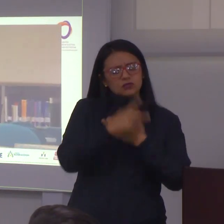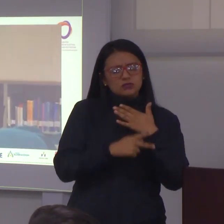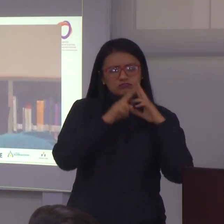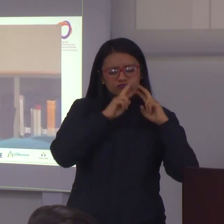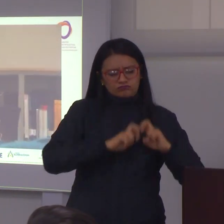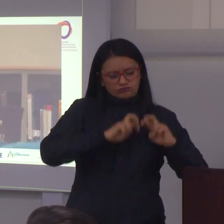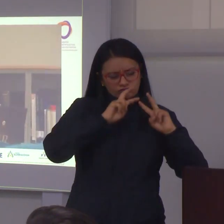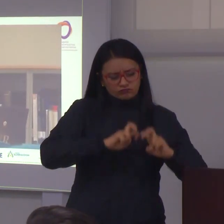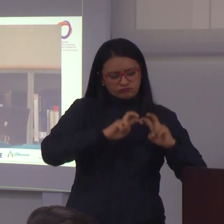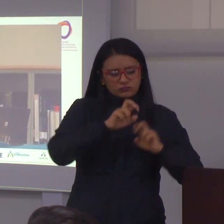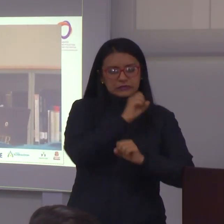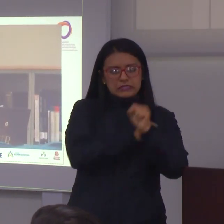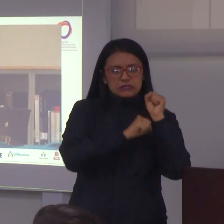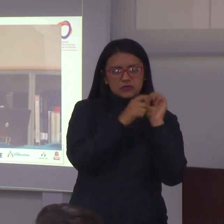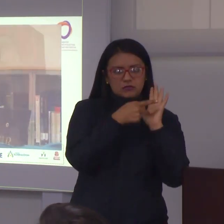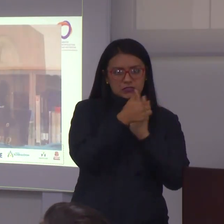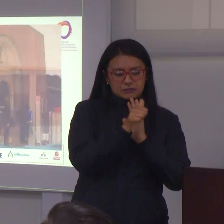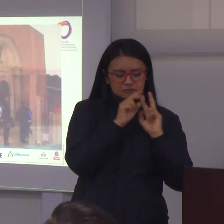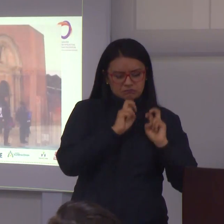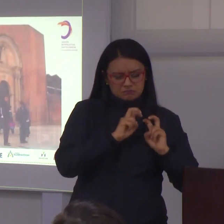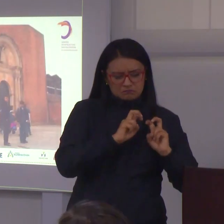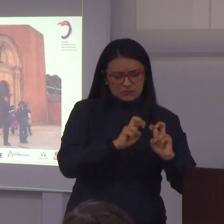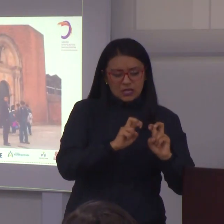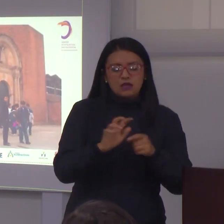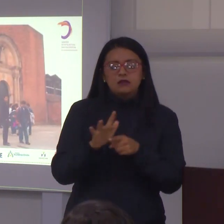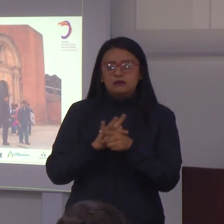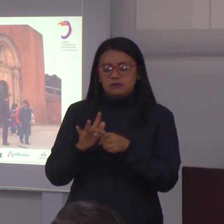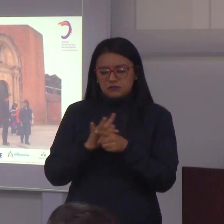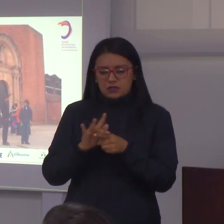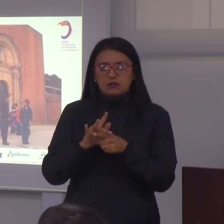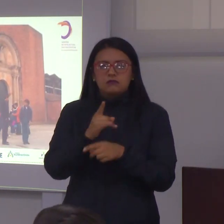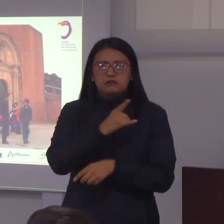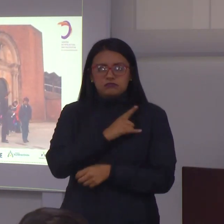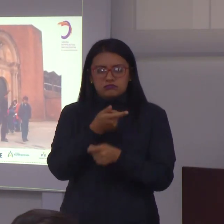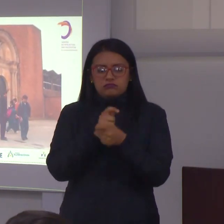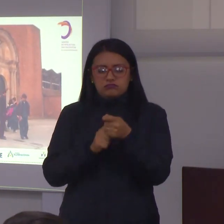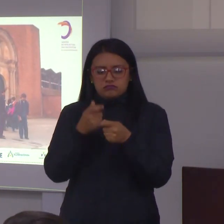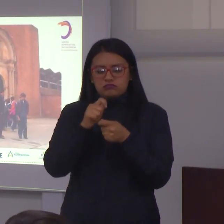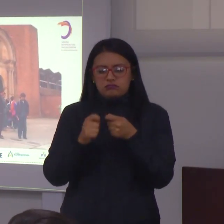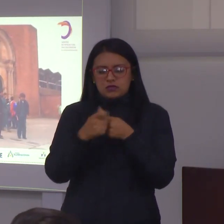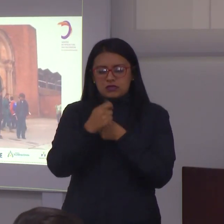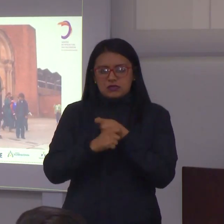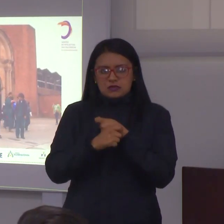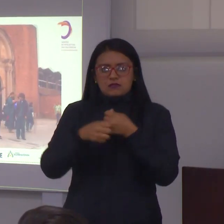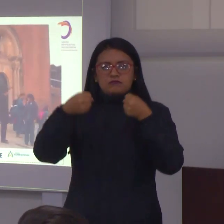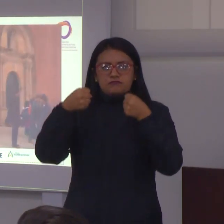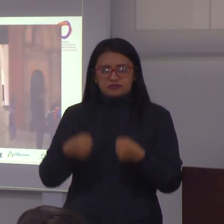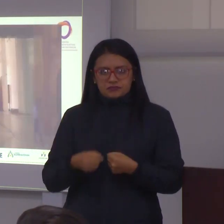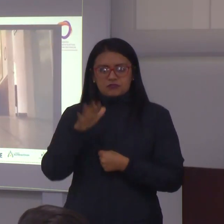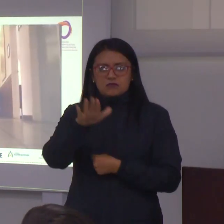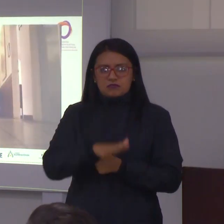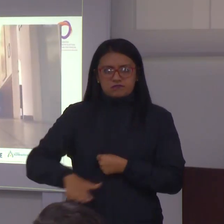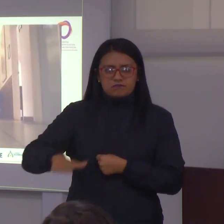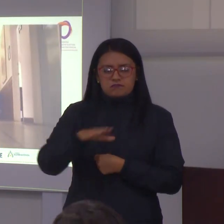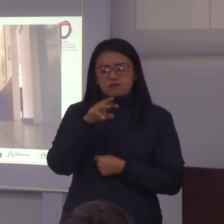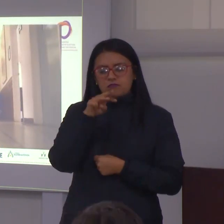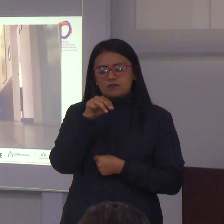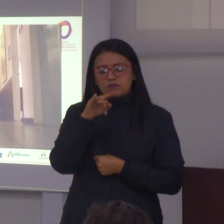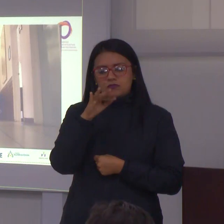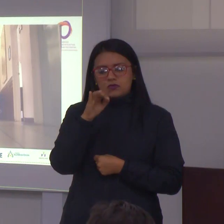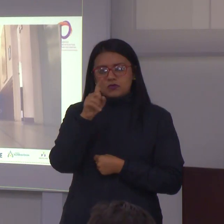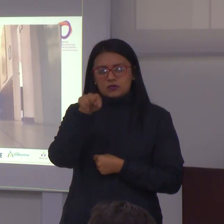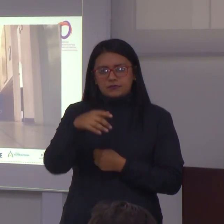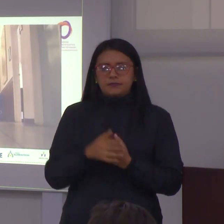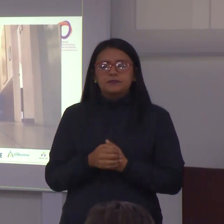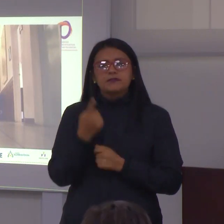investigación en el año 2010, y se desarrolla en la Universidad de Rosario, sede de la Junta Mutis. Visibilizando